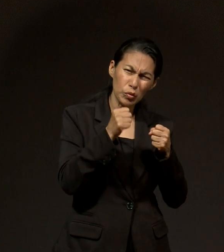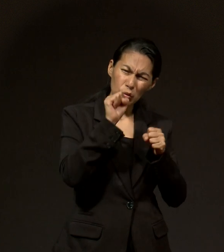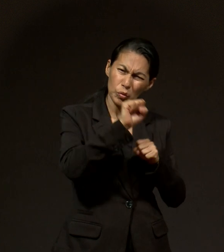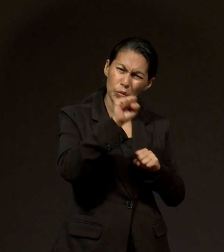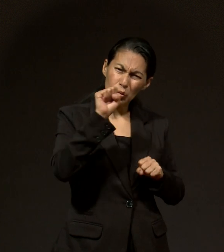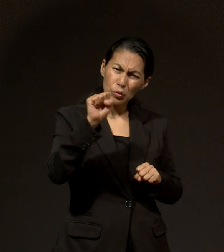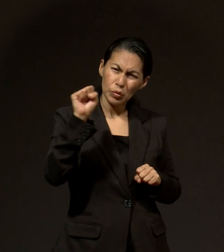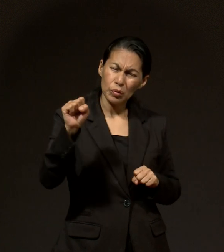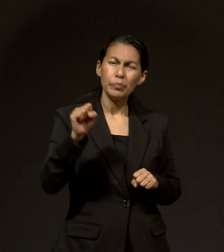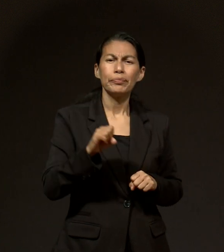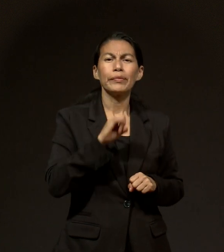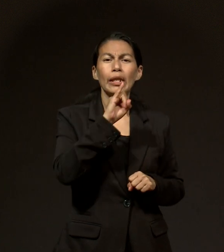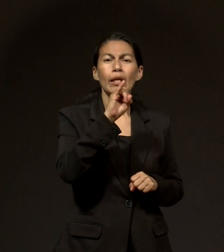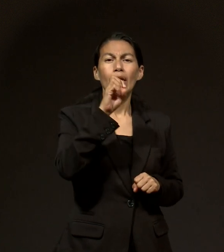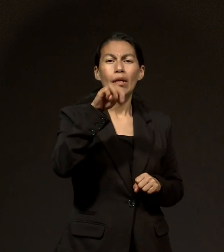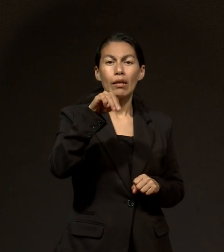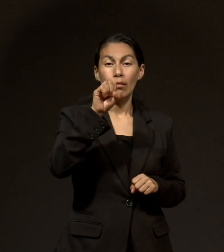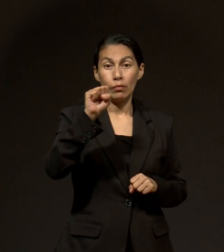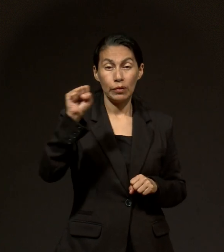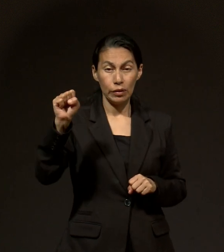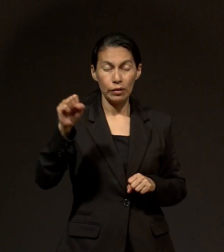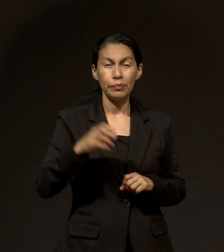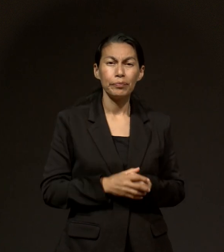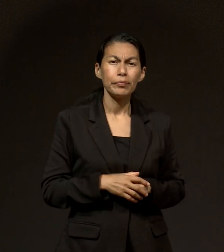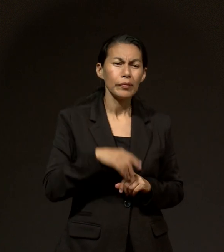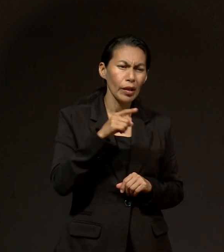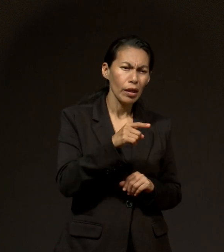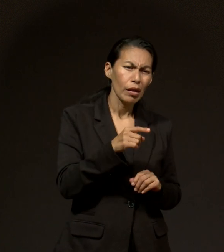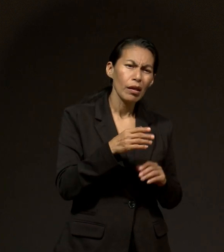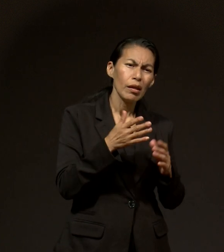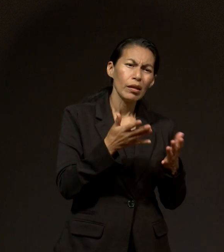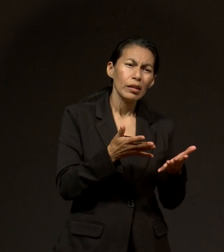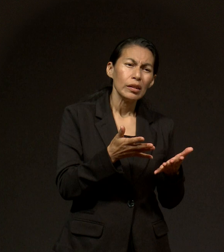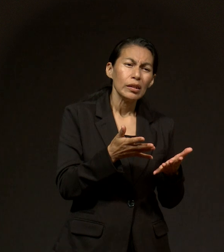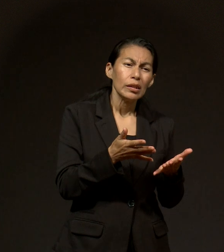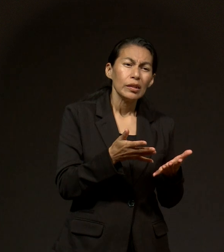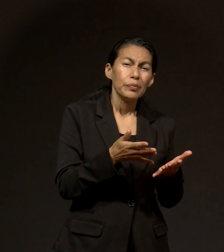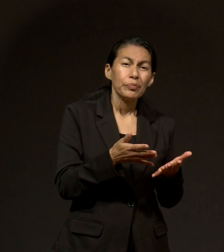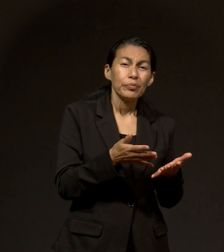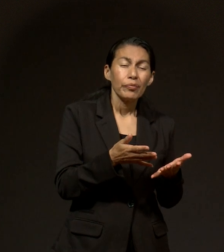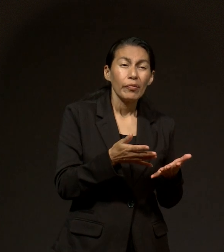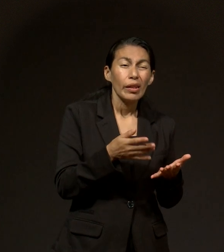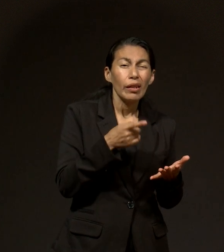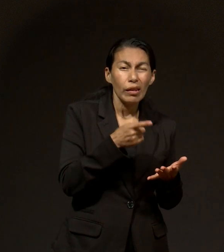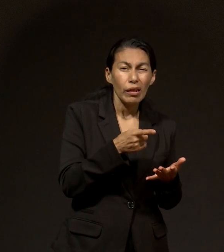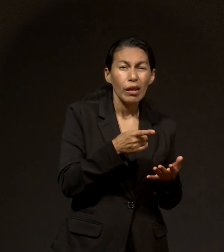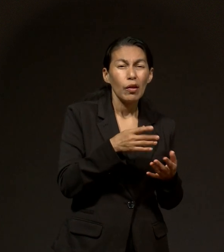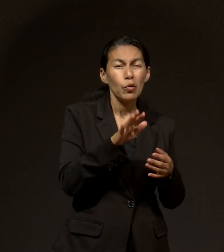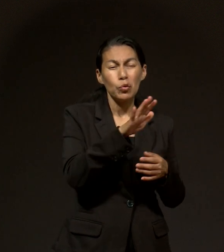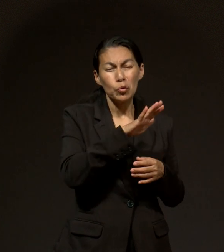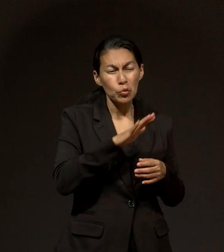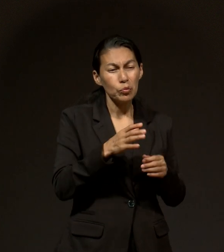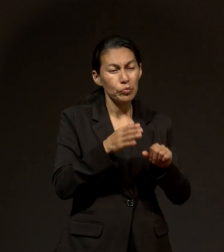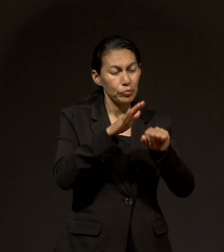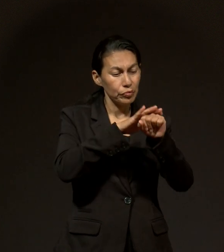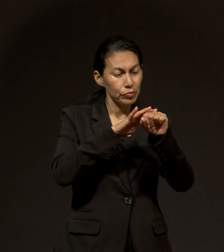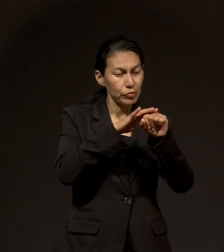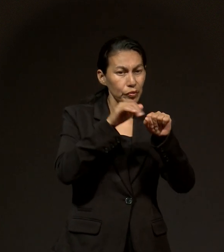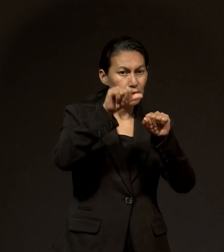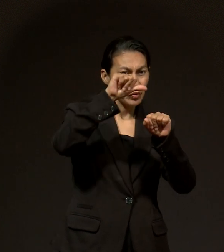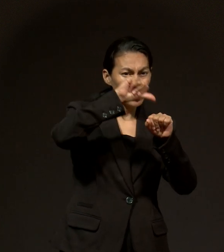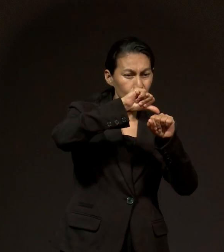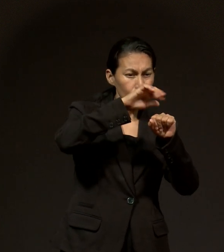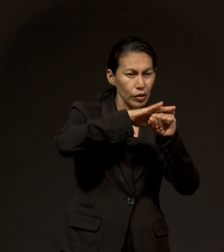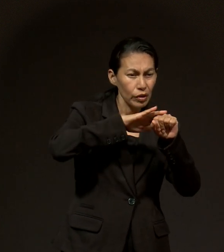No tengo idea de cómo esté ahora Pero tuvimos la oportunidad de ungirla Y con la ayuda de